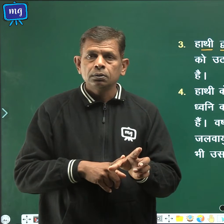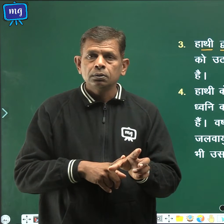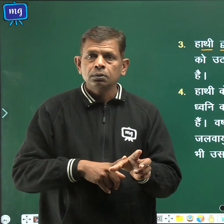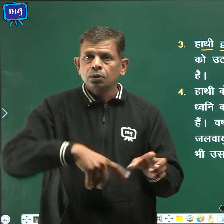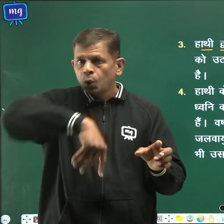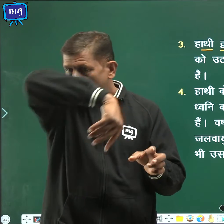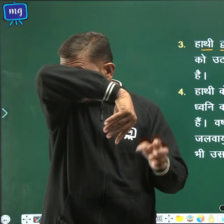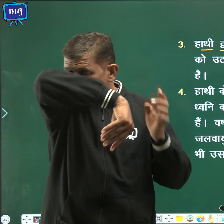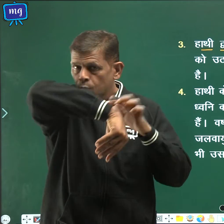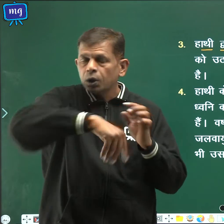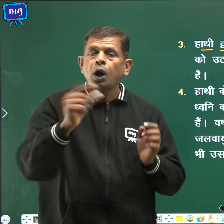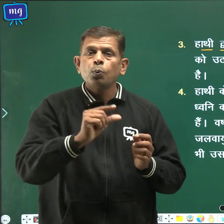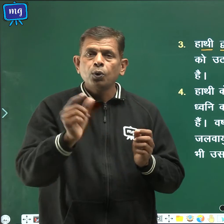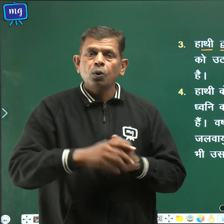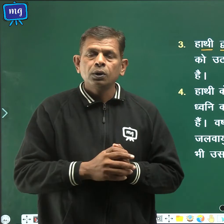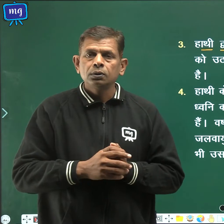सूंड का उपयोग